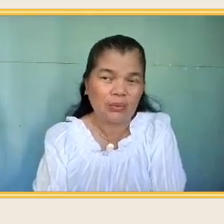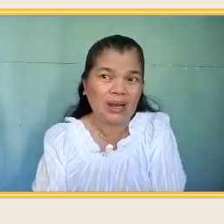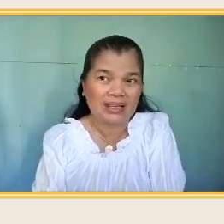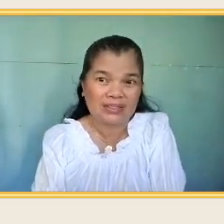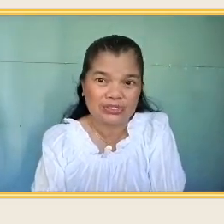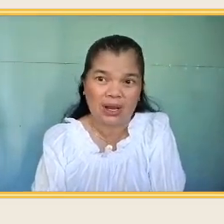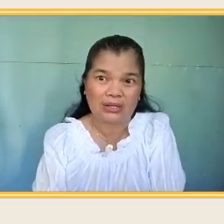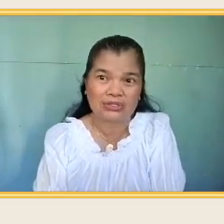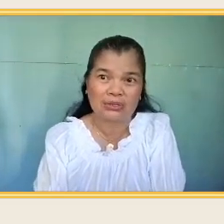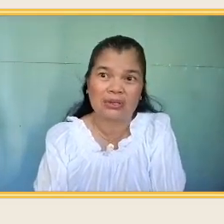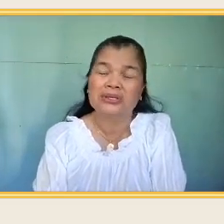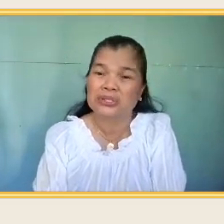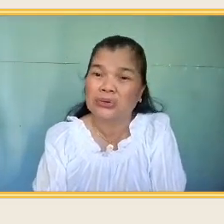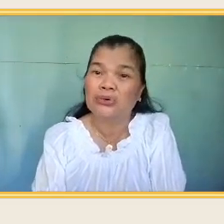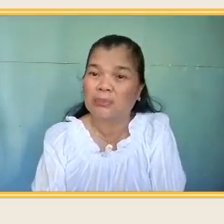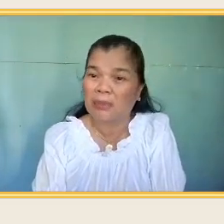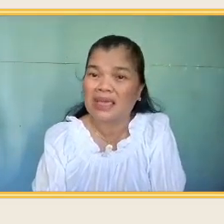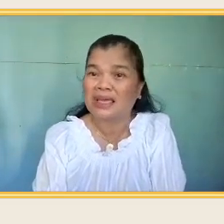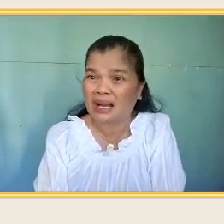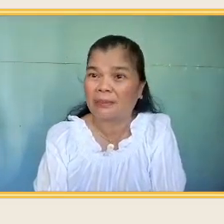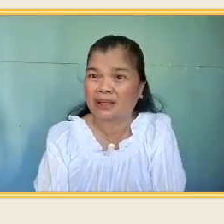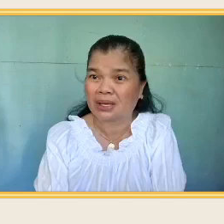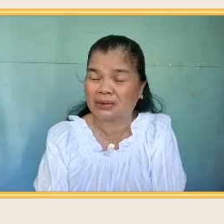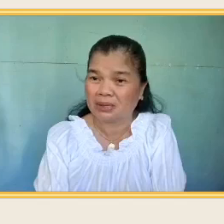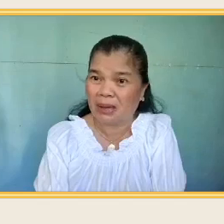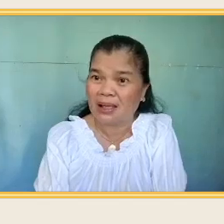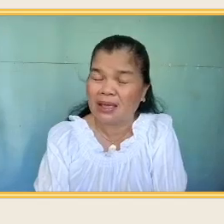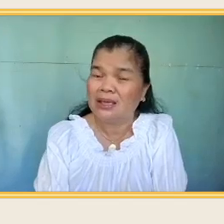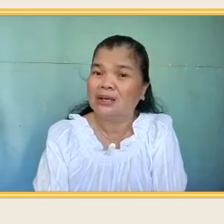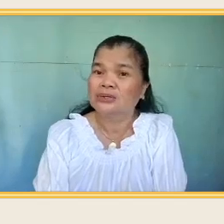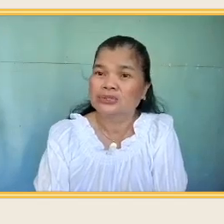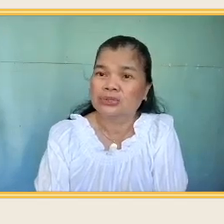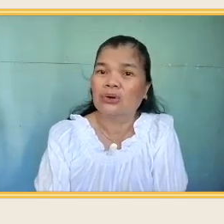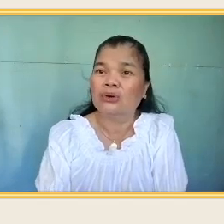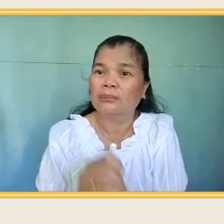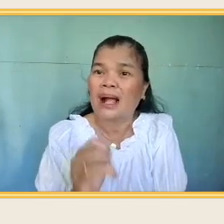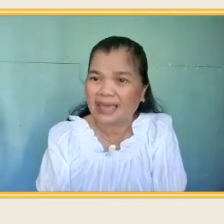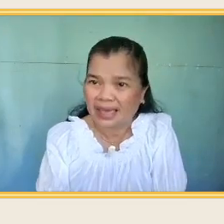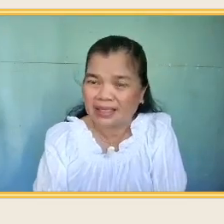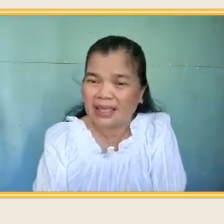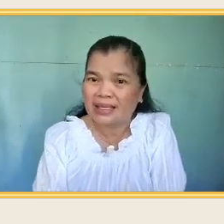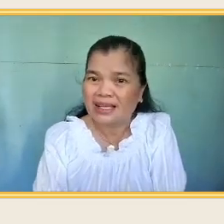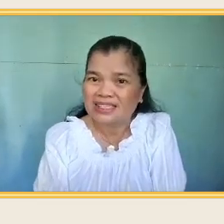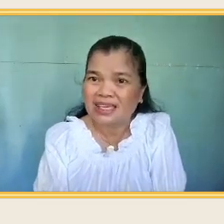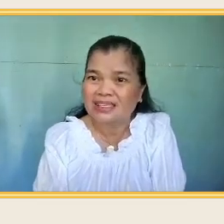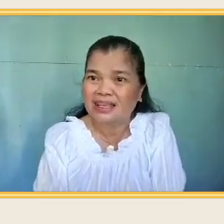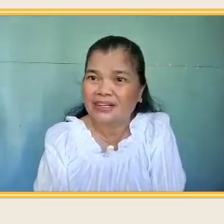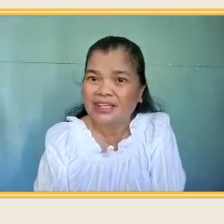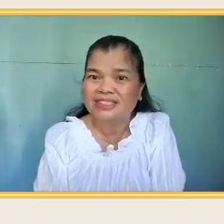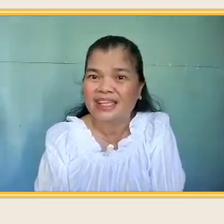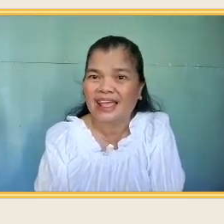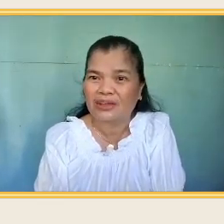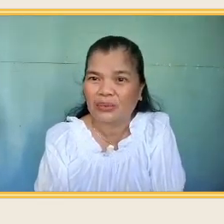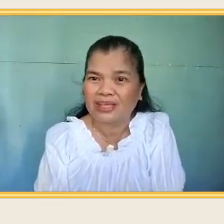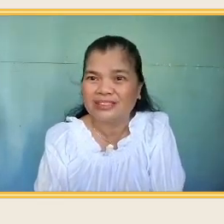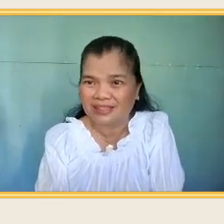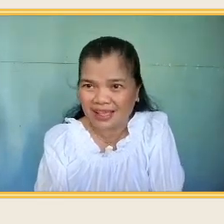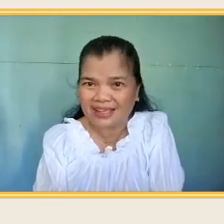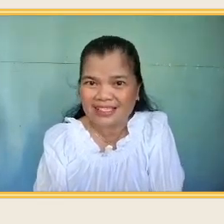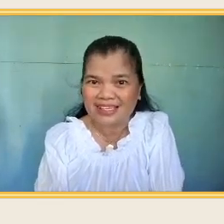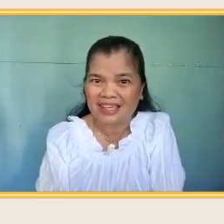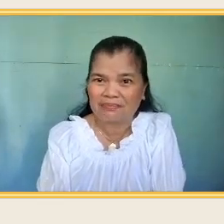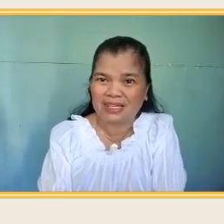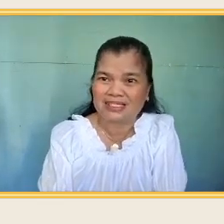dyan, walang instruction? Siguro mahihirapan kayo, di ba? So, bakit? Kasi in learning sign